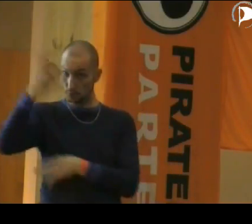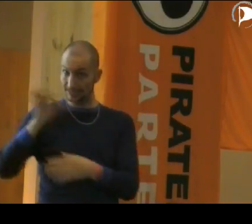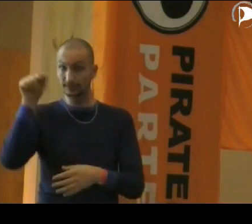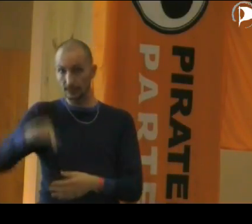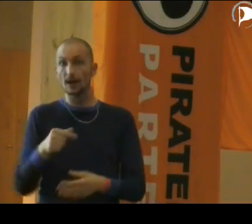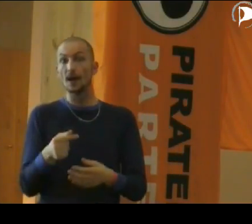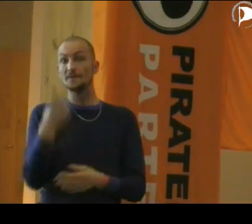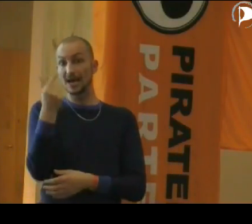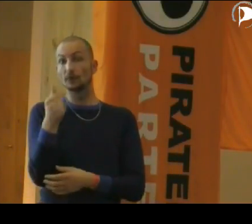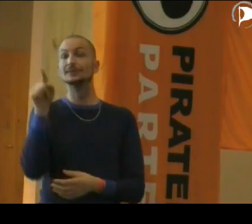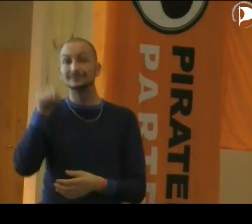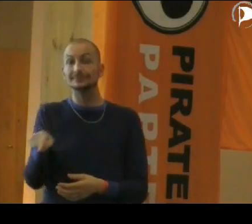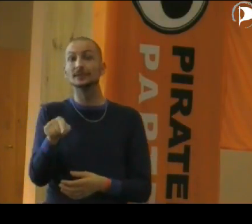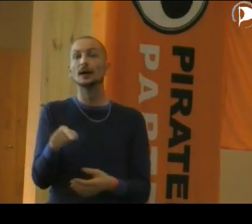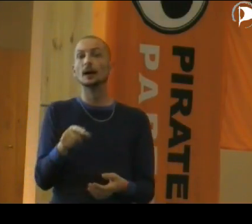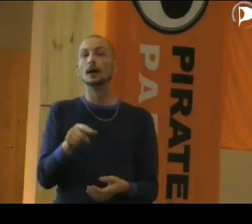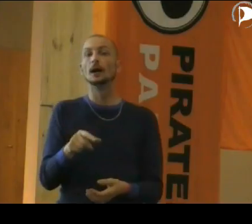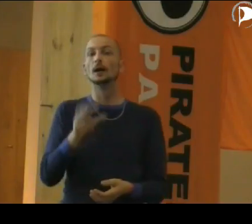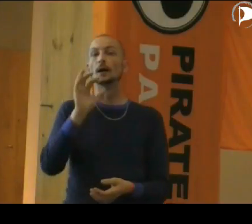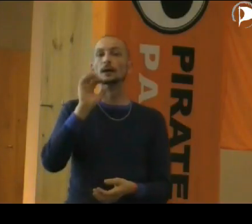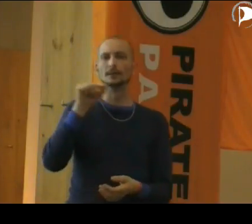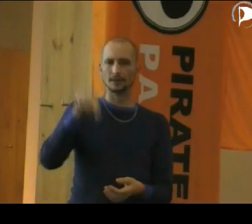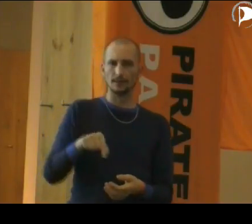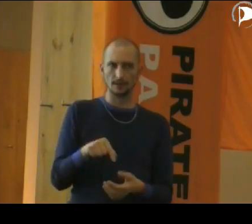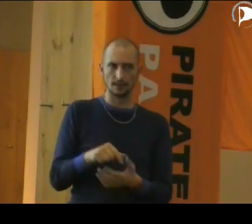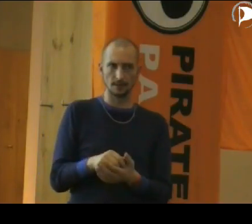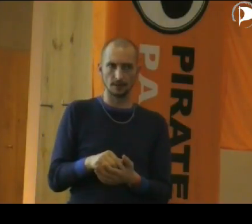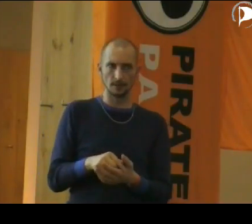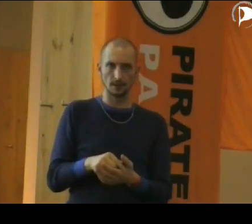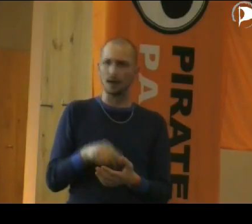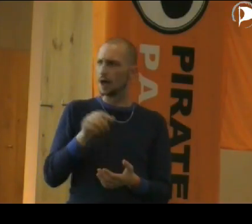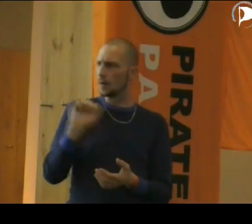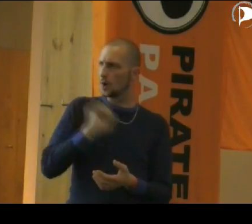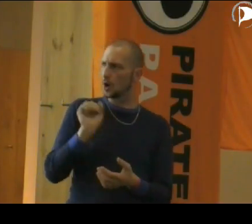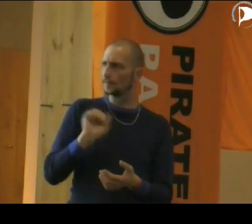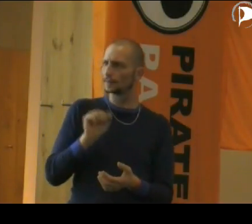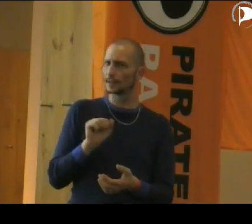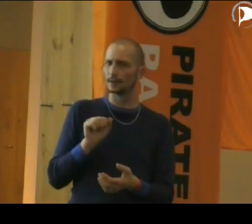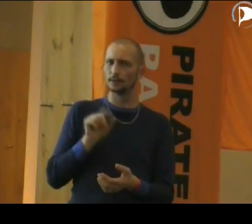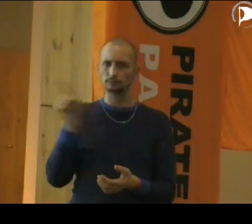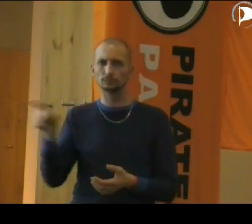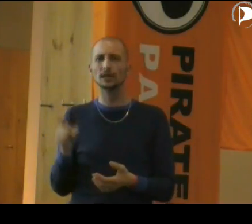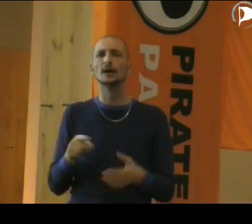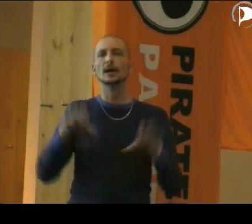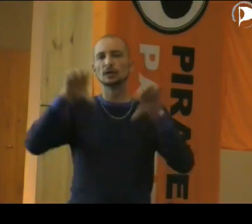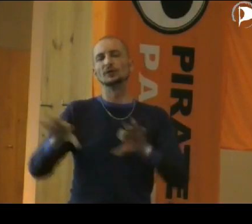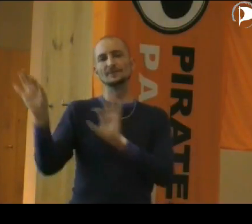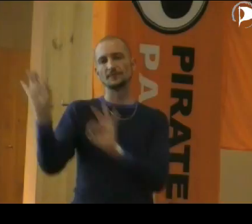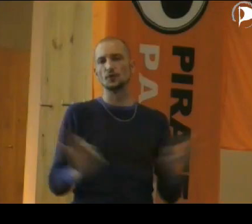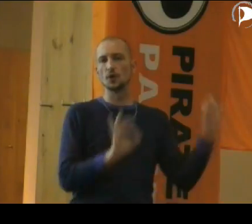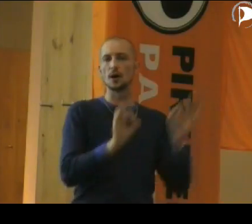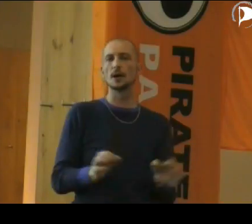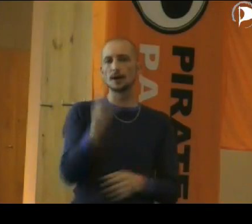werde voll hass reichen ziemlich leicht gemacht wieso kann ich es so als politischer geschäftsführer sich als vorsitzender und